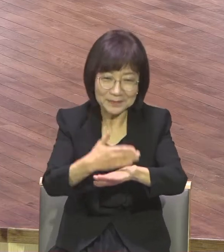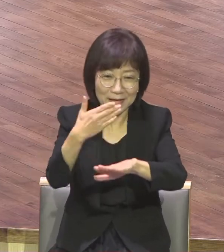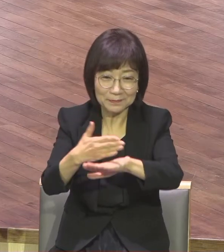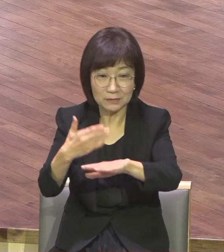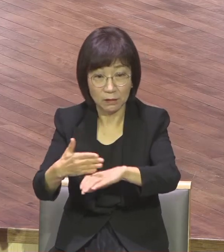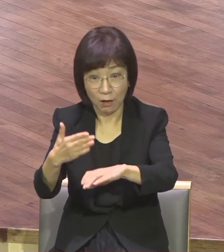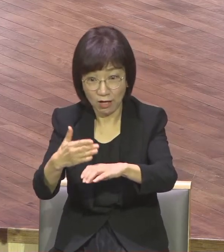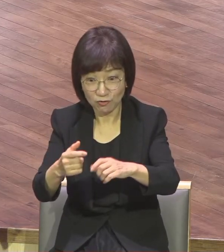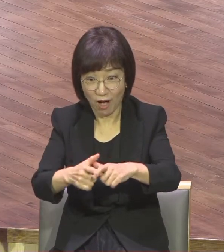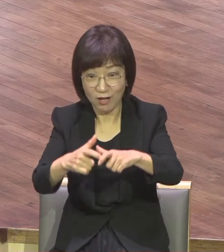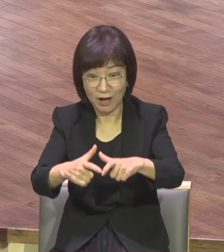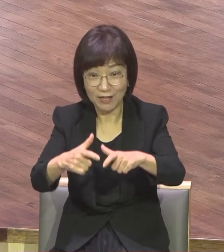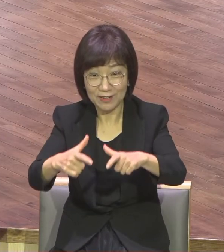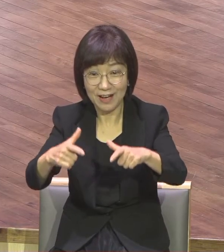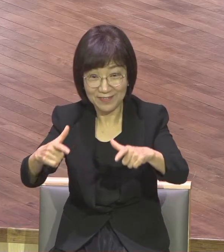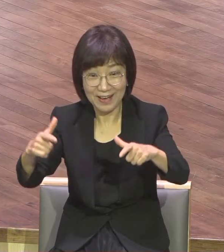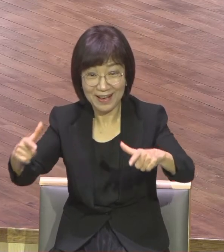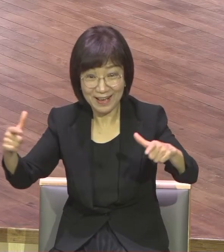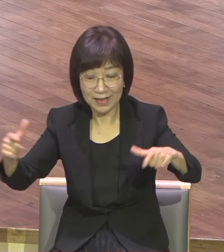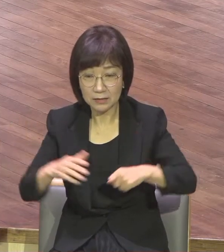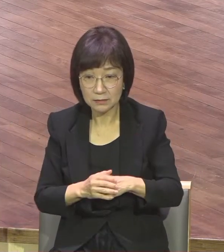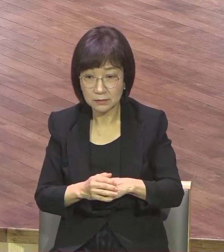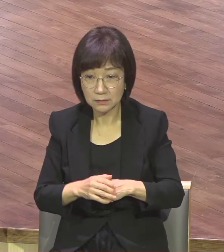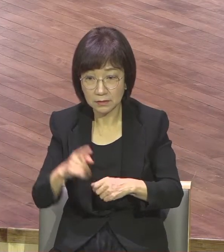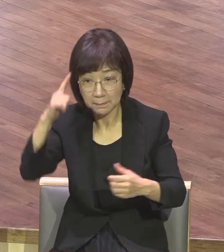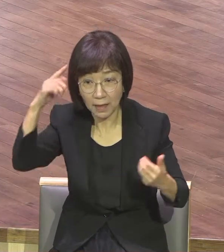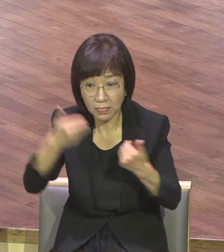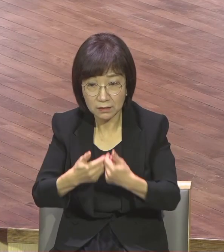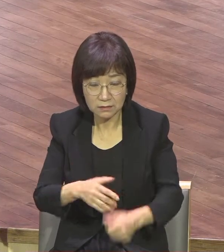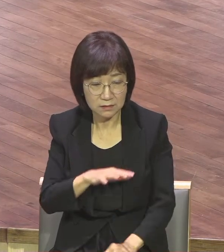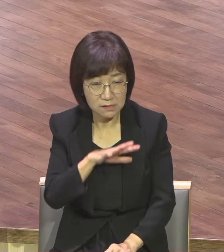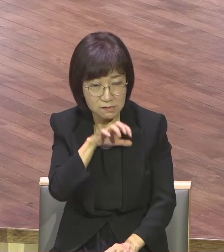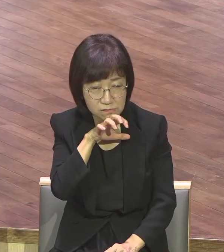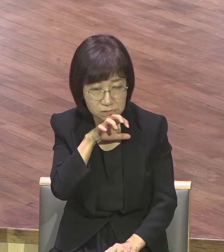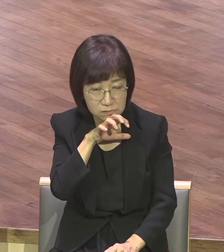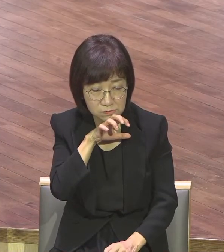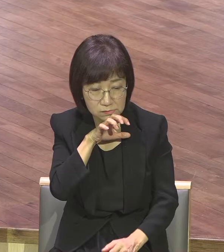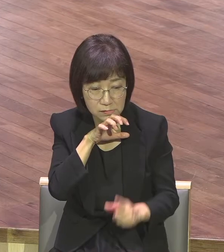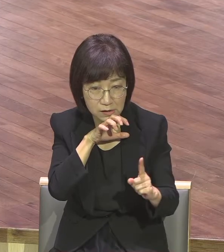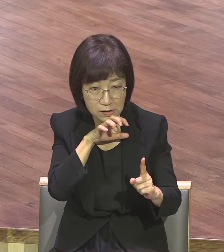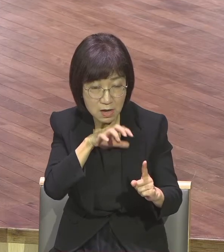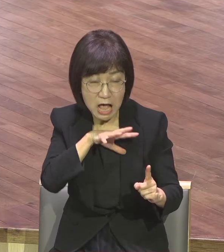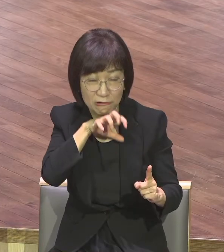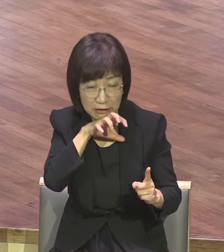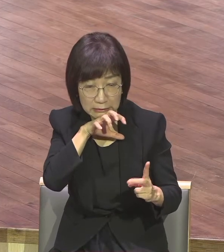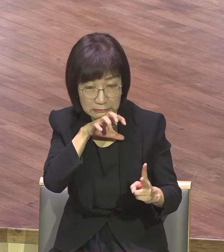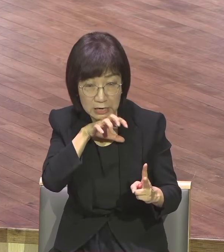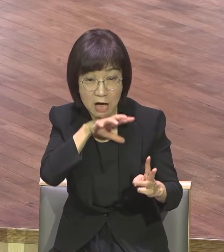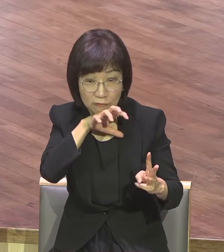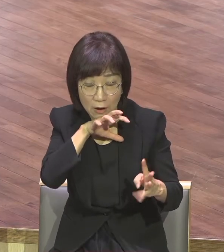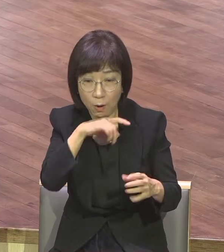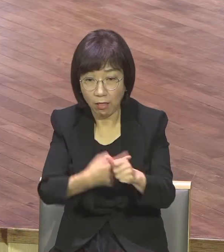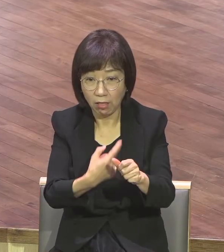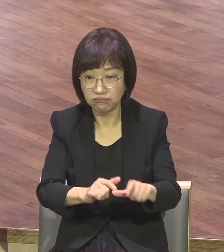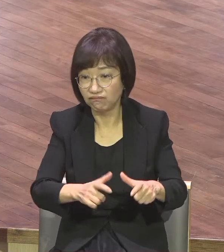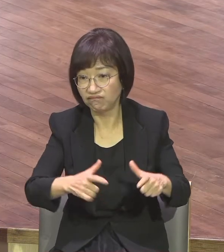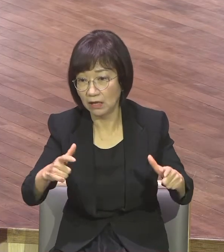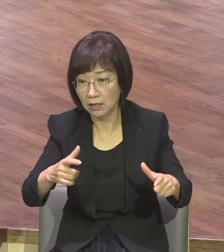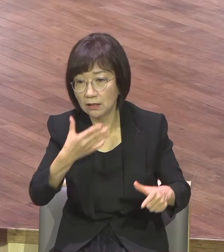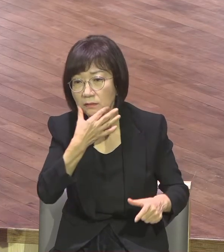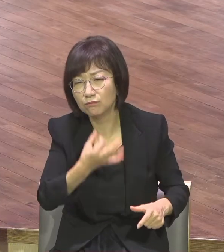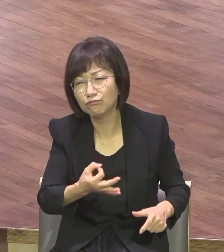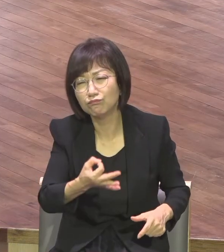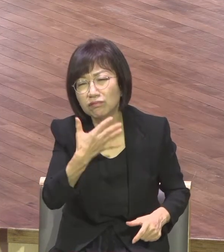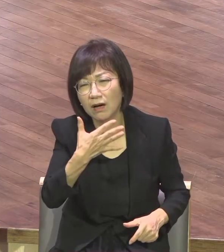낳고 나는데 불평 원망은 불평 낳고 불행한 가정이지요. 불행한 심령이지요. 불행한